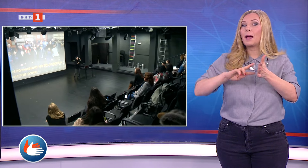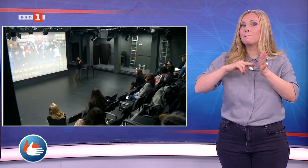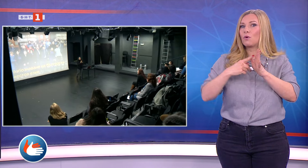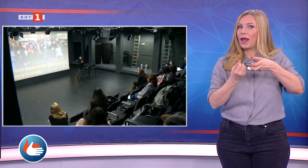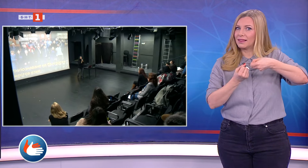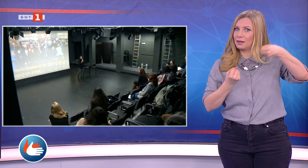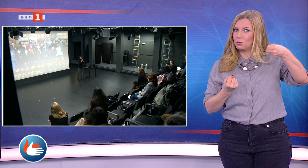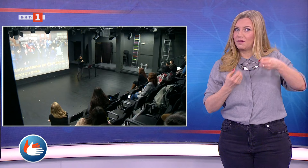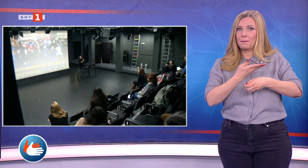публика.